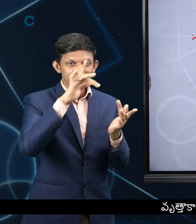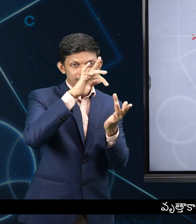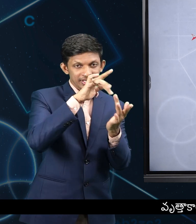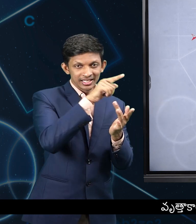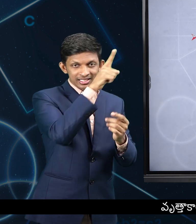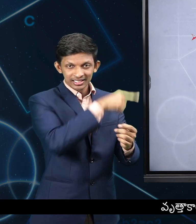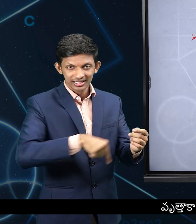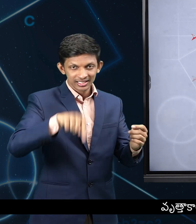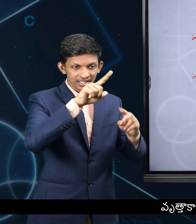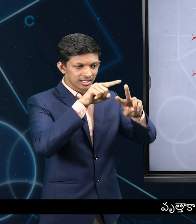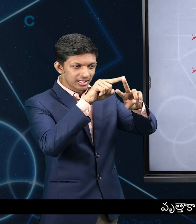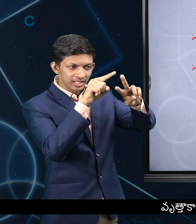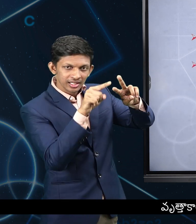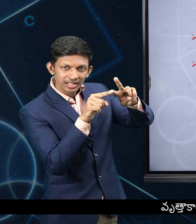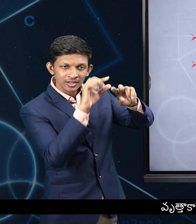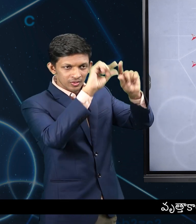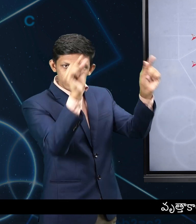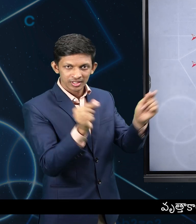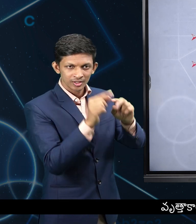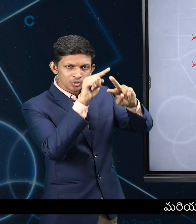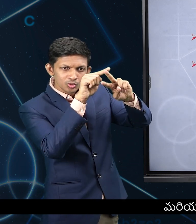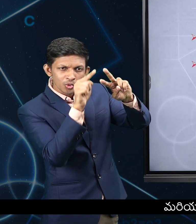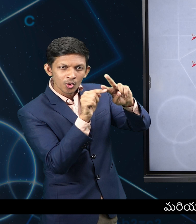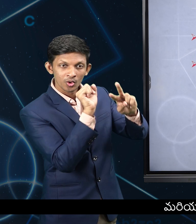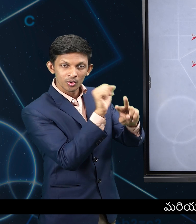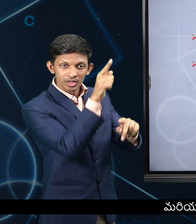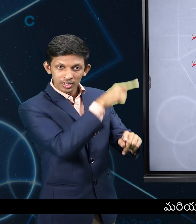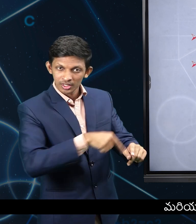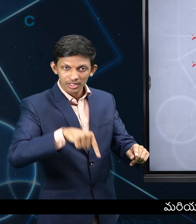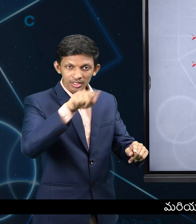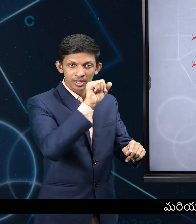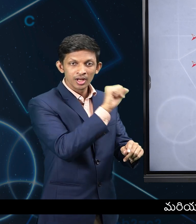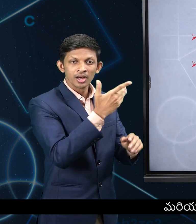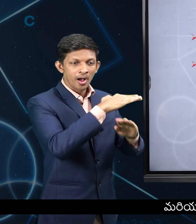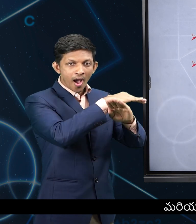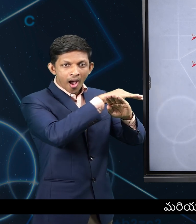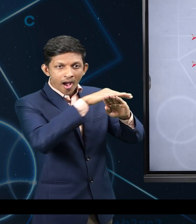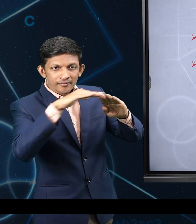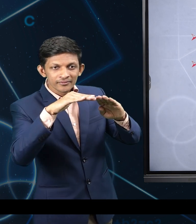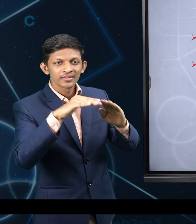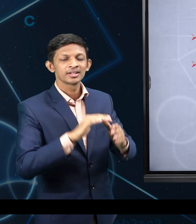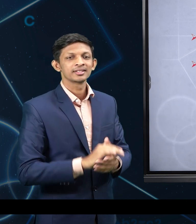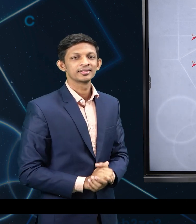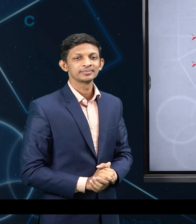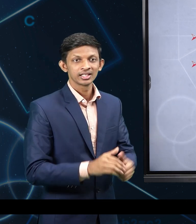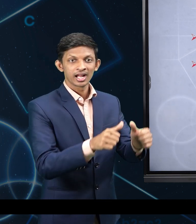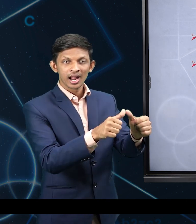వృత్తాకార ఆర్క్లు, వృత్తాకార రంగాలు మరియు వృత్తంలోని విభాగాల మధ్య భేదం చూపండి.